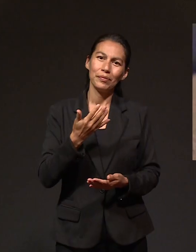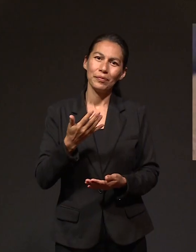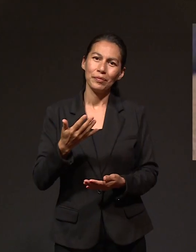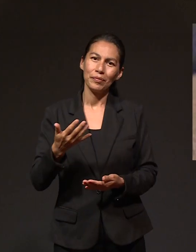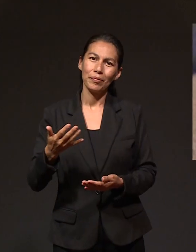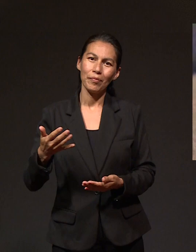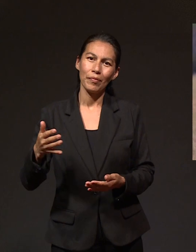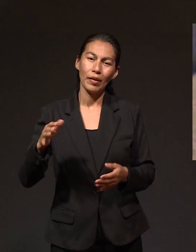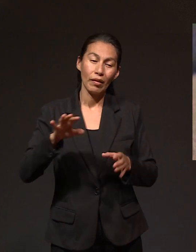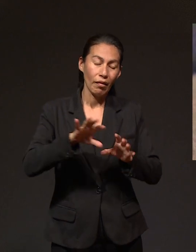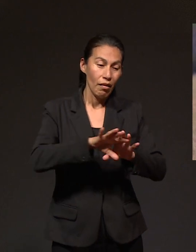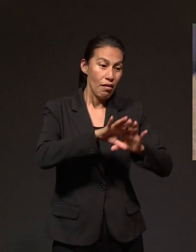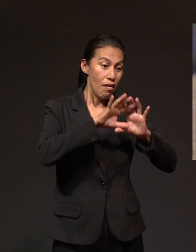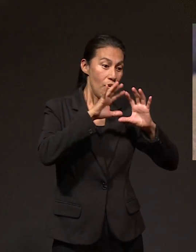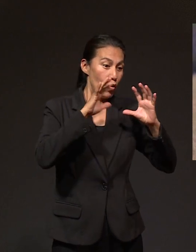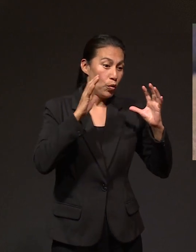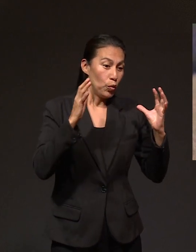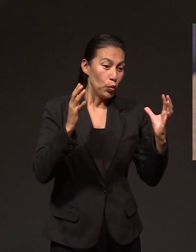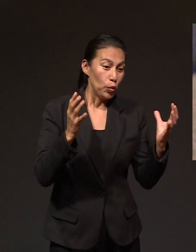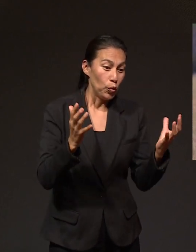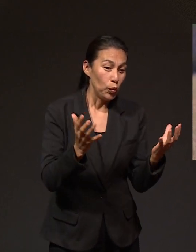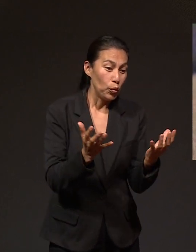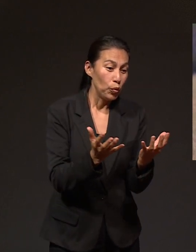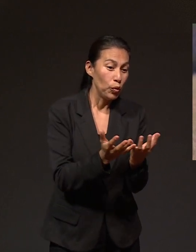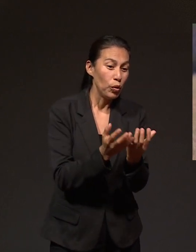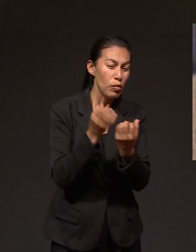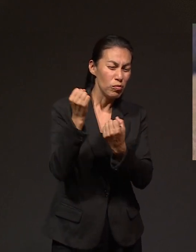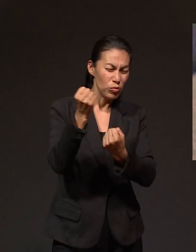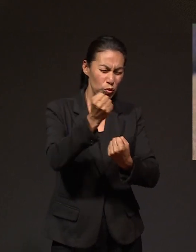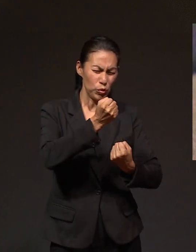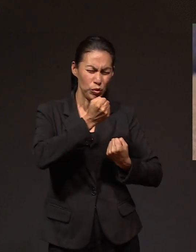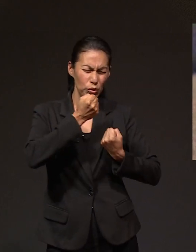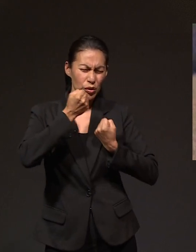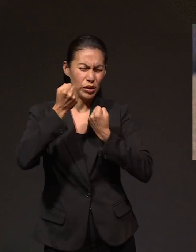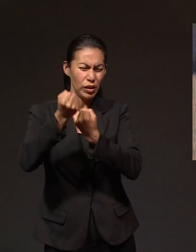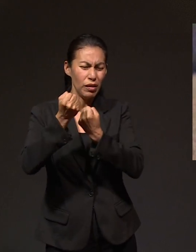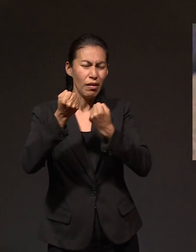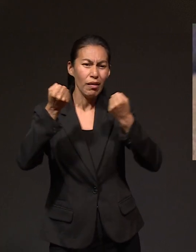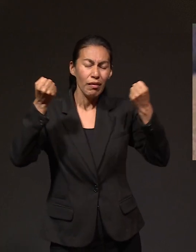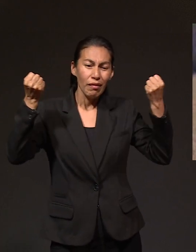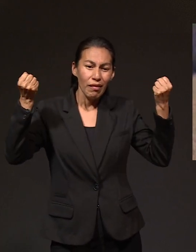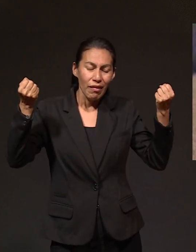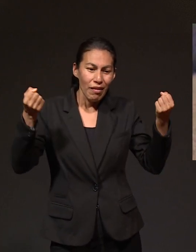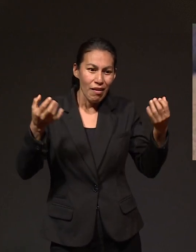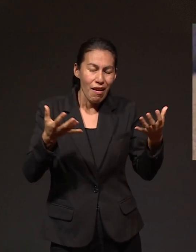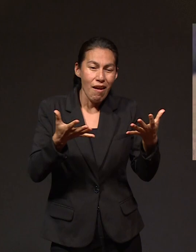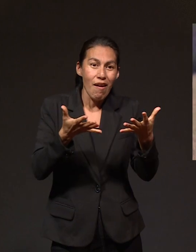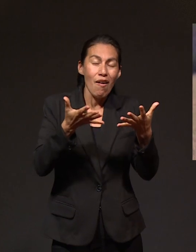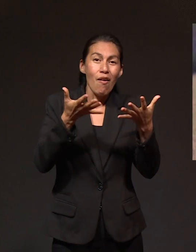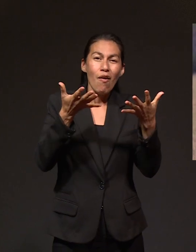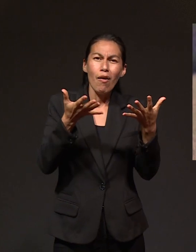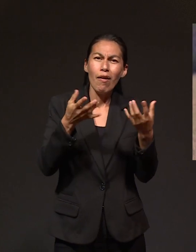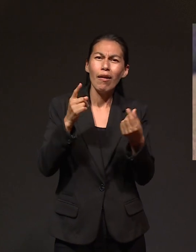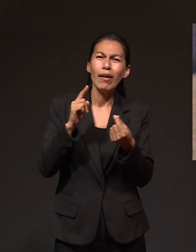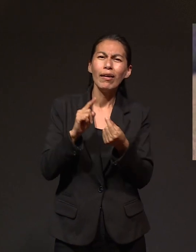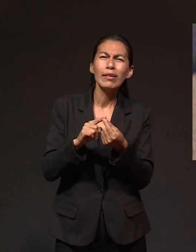¿Quién es aquel que fundó con poder la tierra?